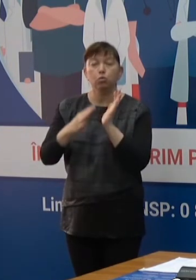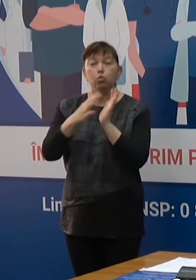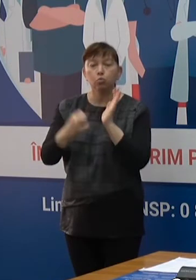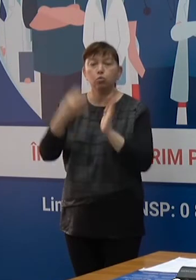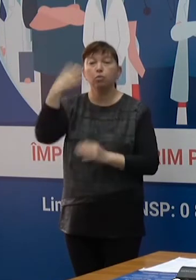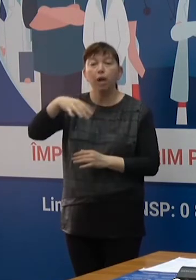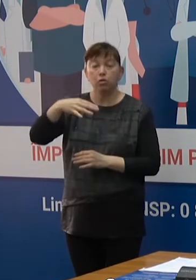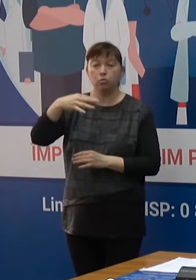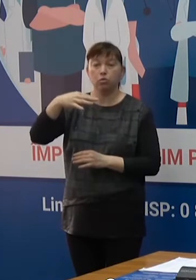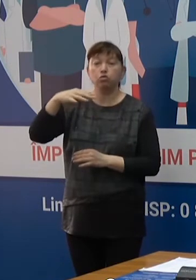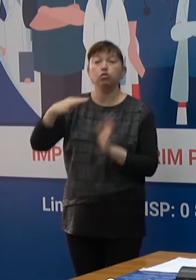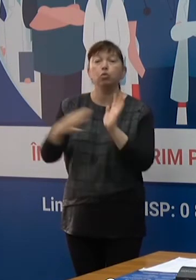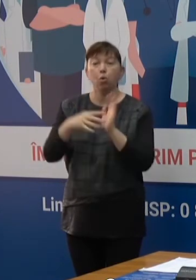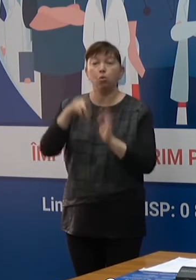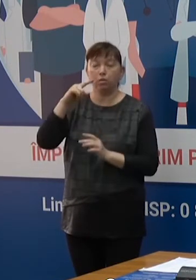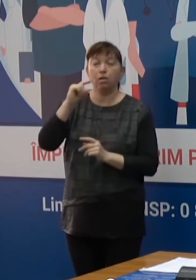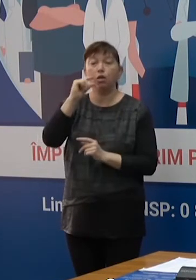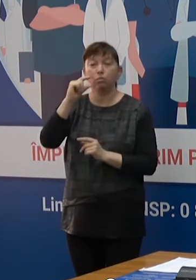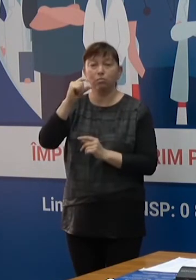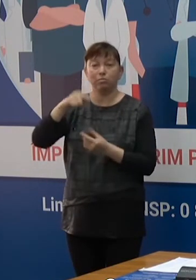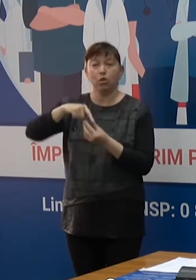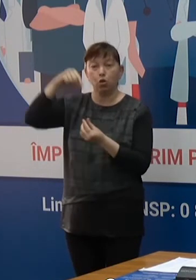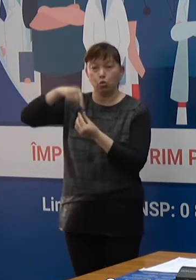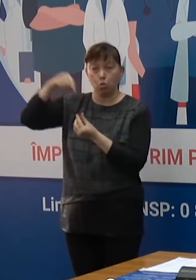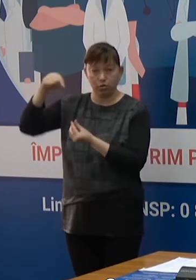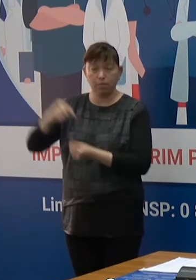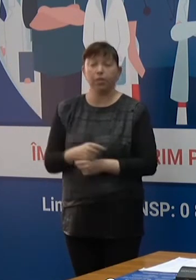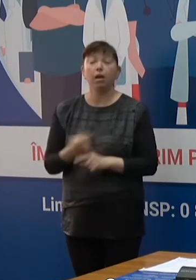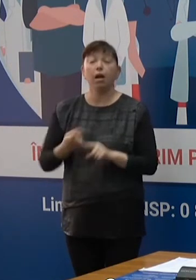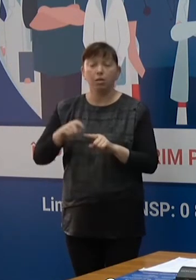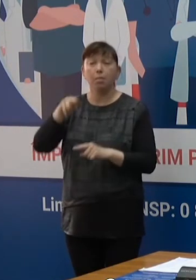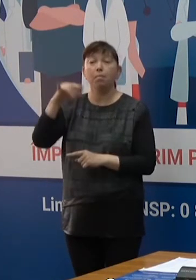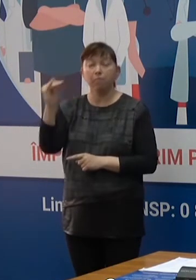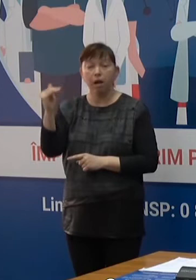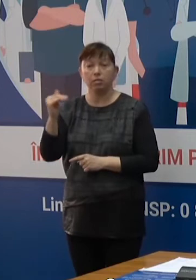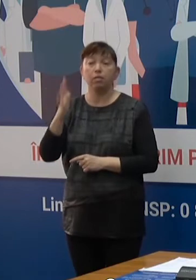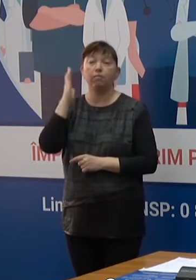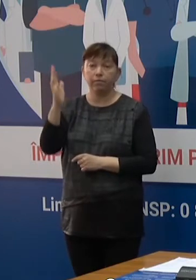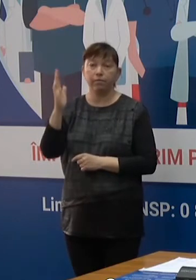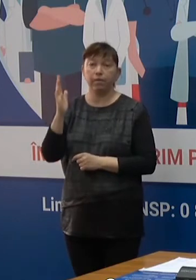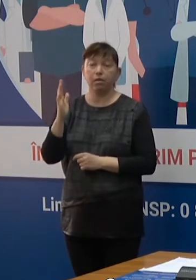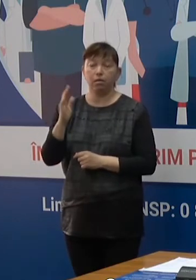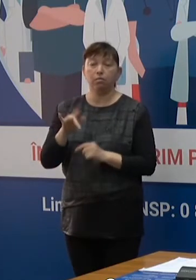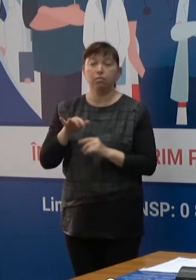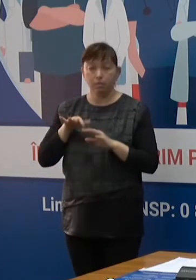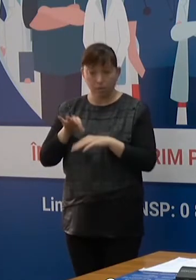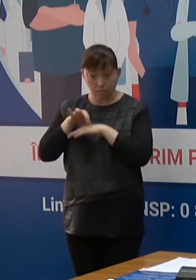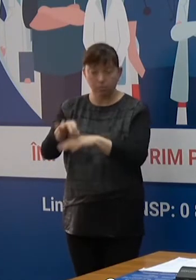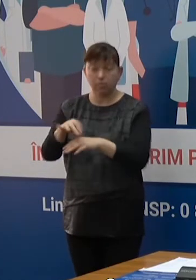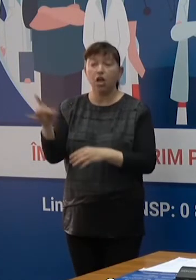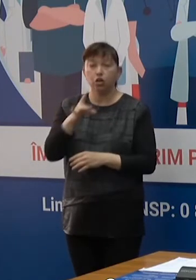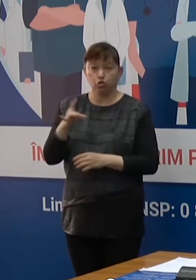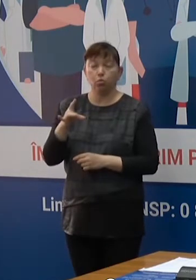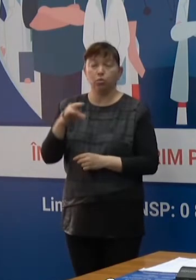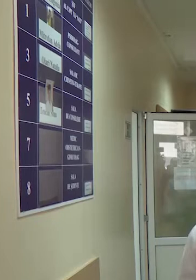дозы, так что процесс вакцинации с Пфайзер-Бионтех будет продолжаться сегодня в регионе